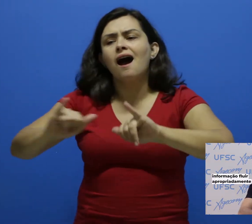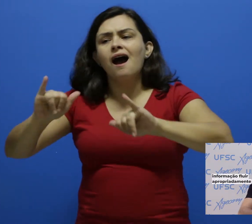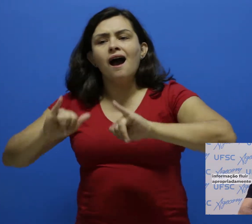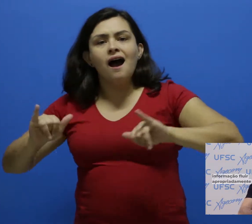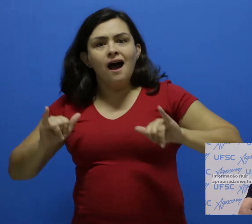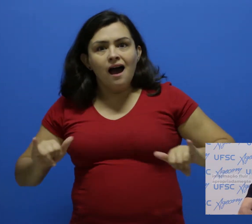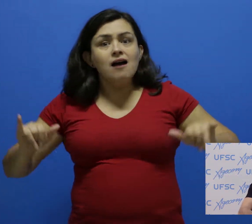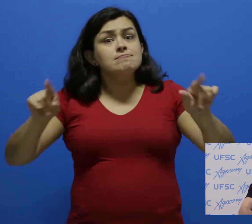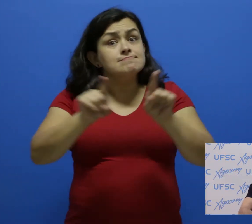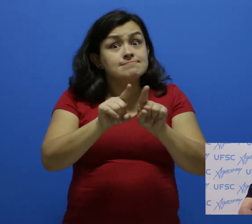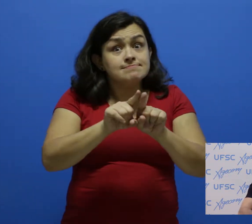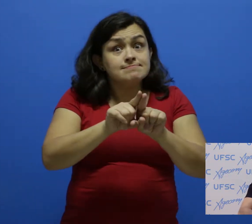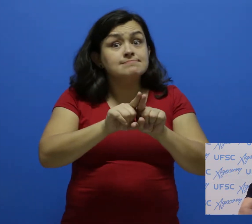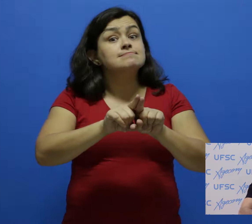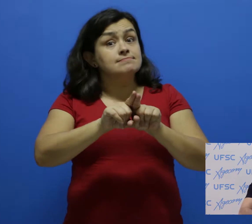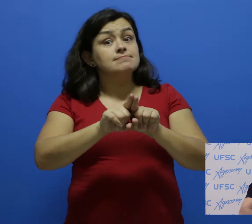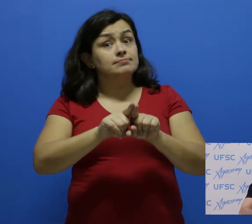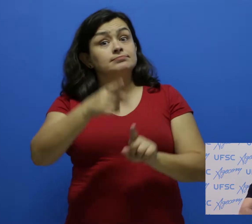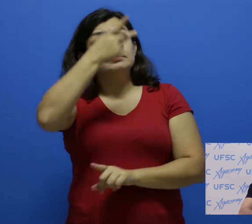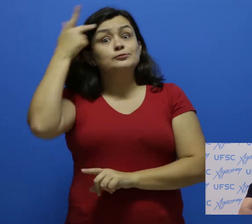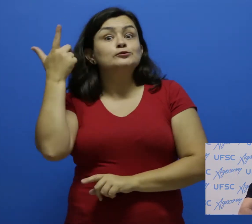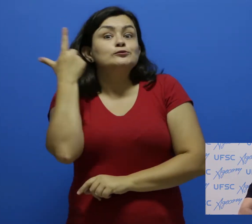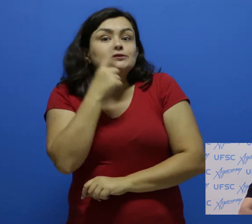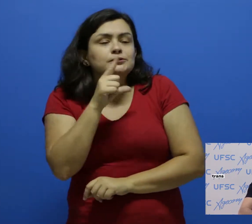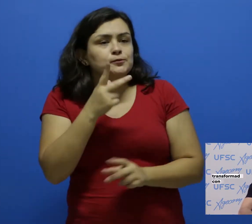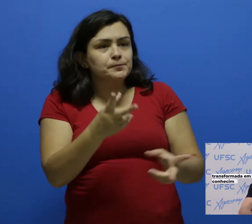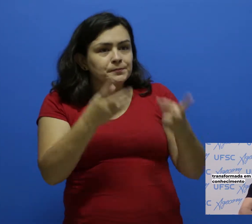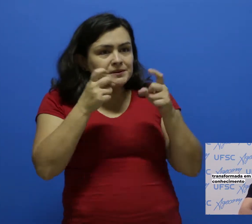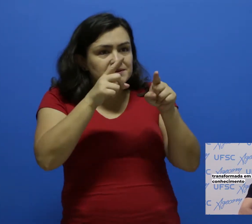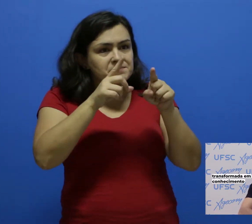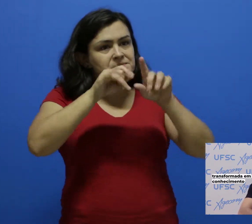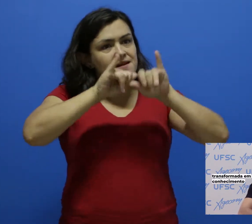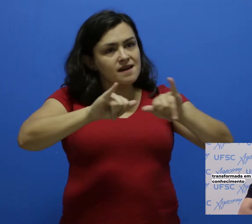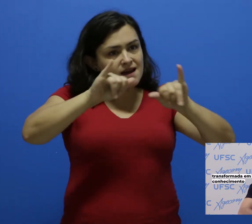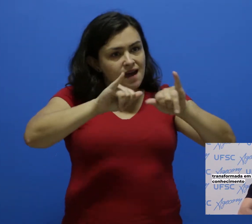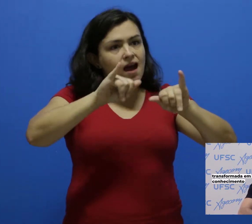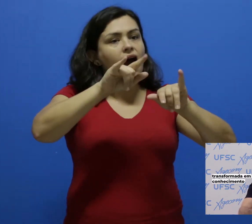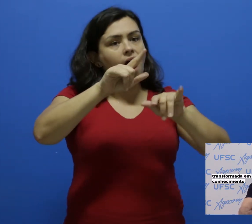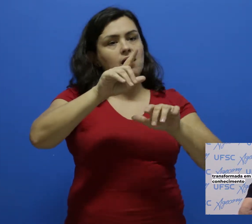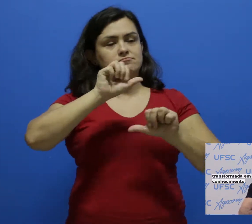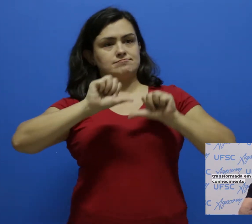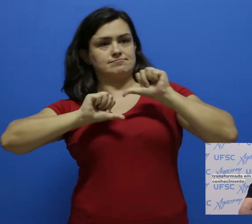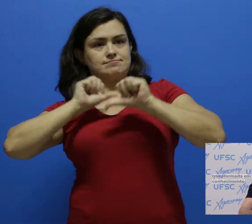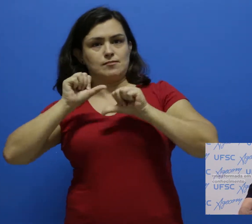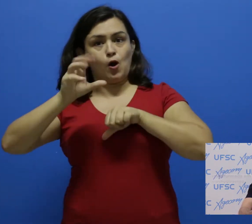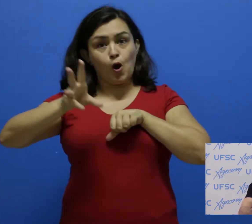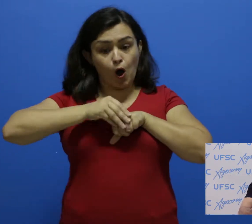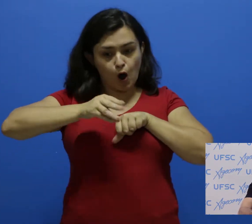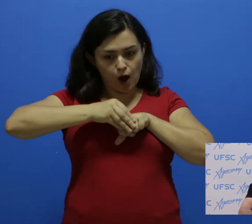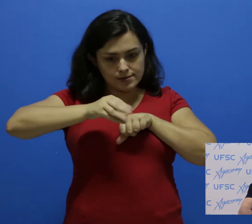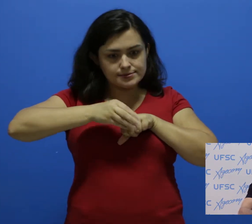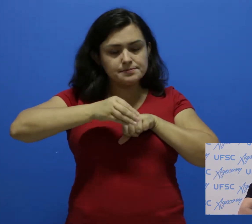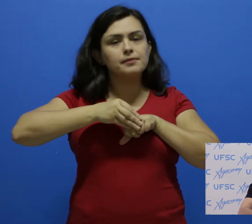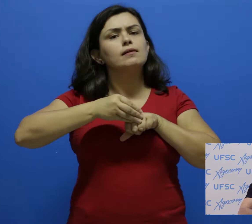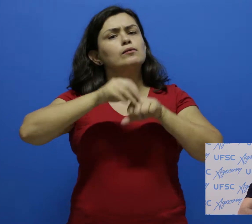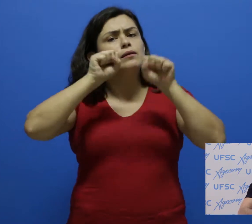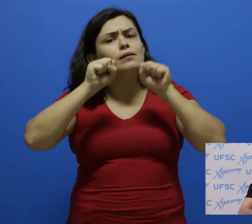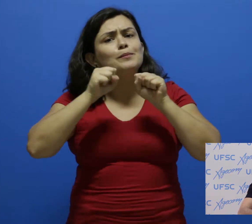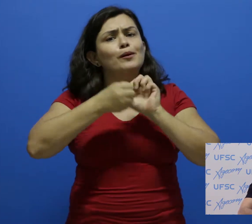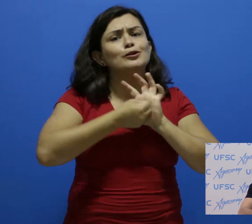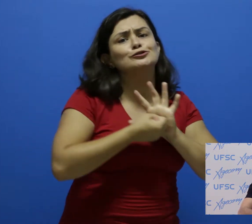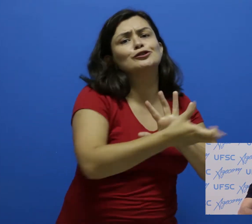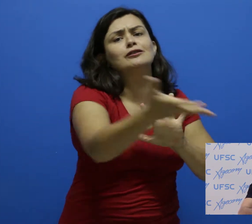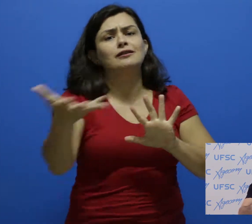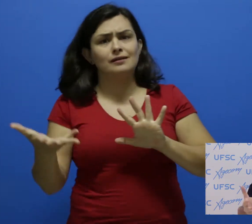possa ser apropriadamente trabalhada para ser transformada em conhecimento, para que ela possa ser transmitida para,